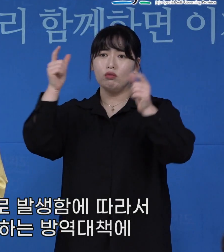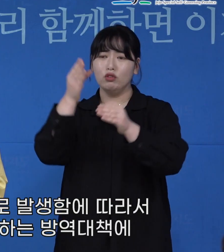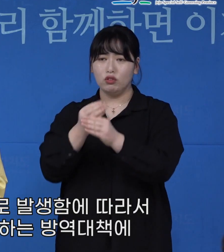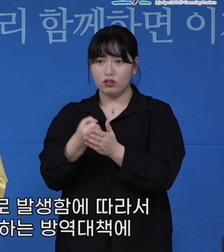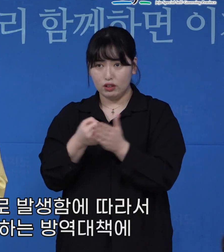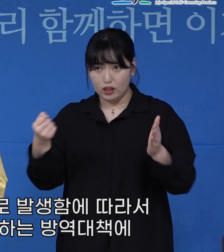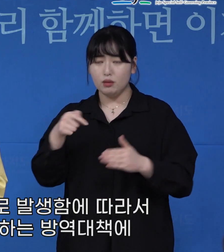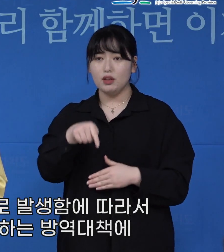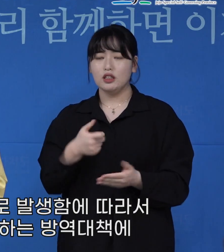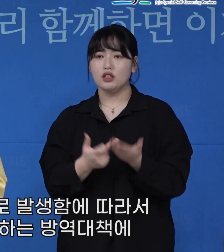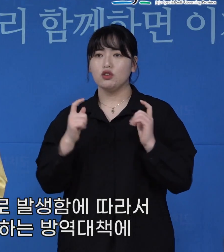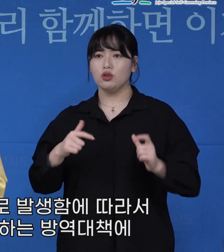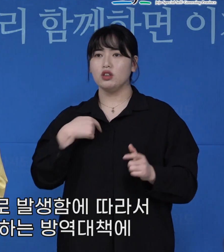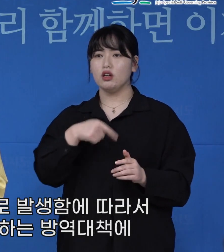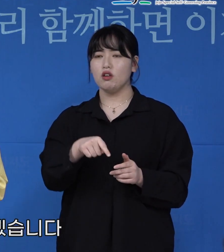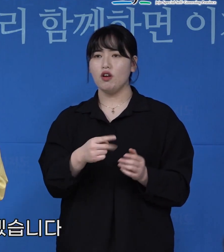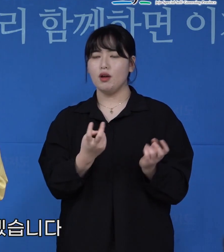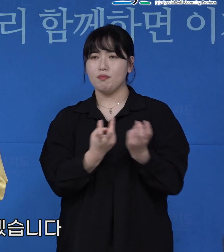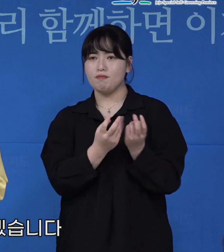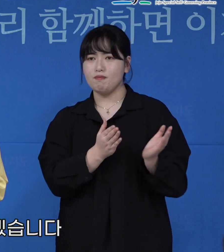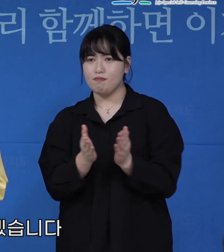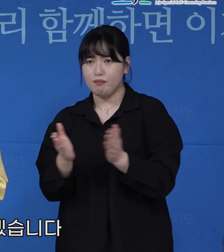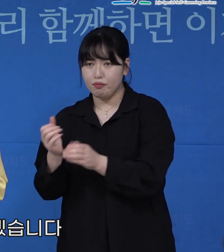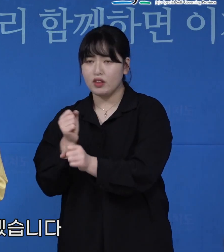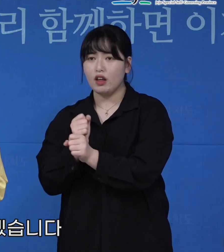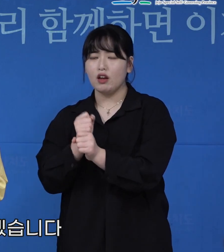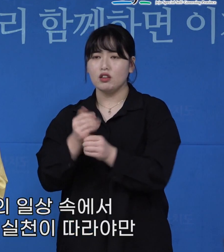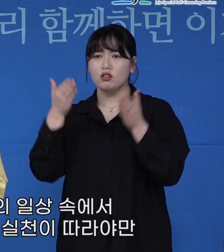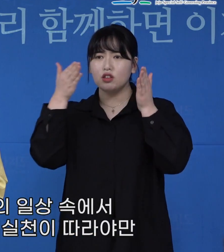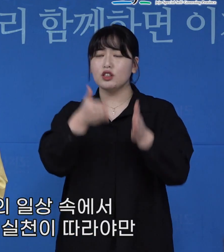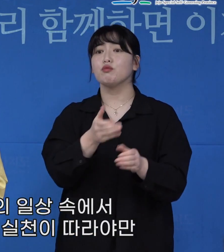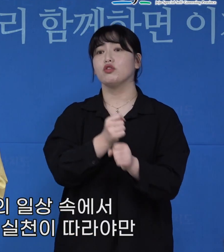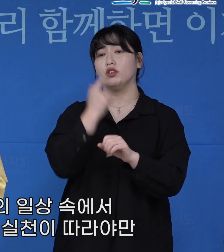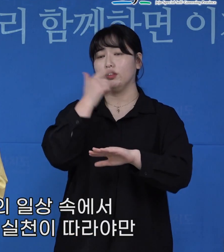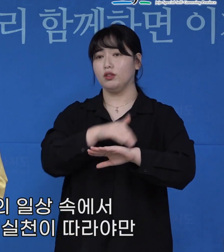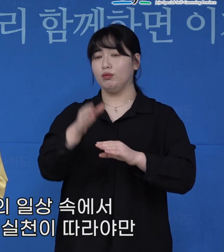이에 대응하는 방역 대책에 집중을 하겠습니다.